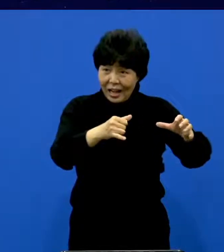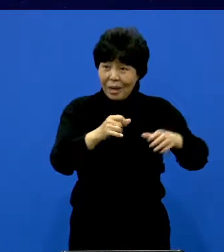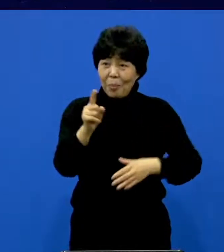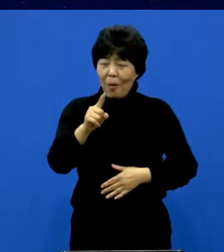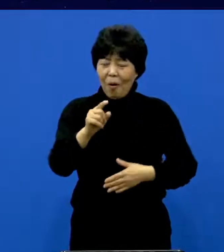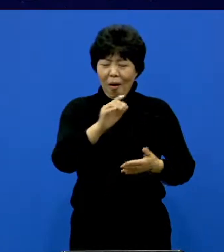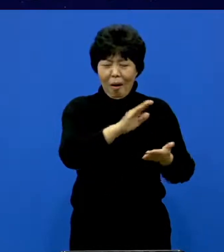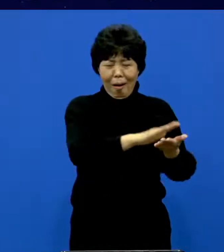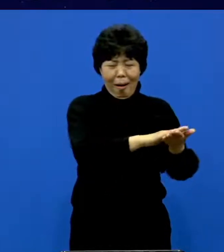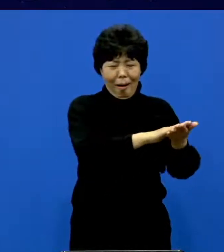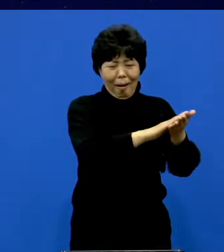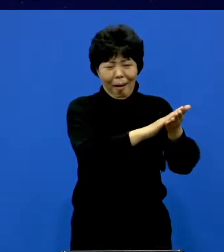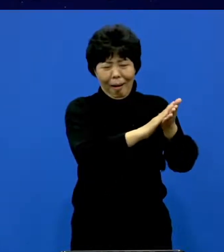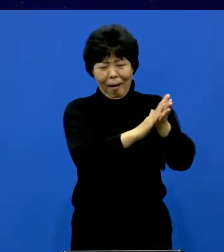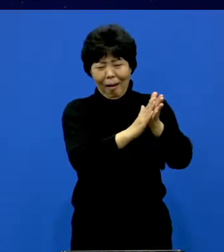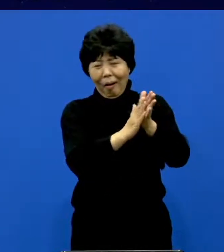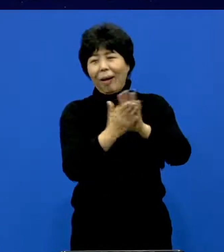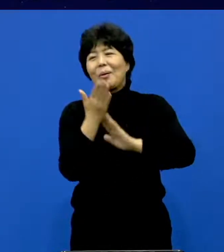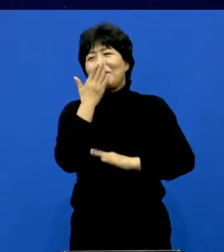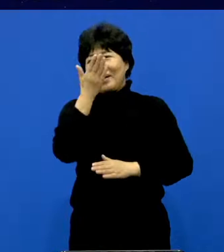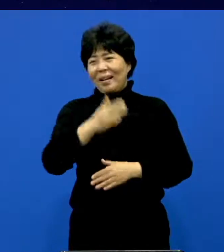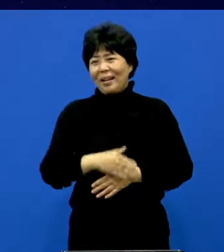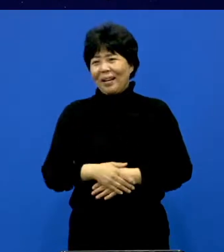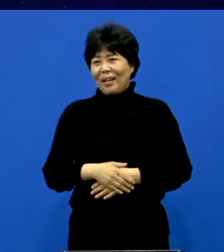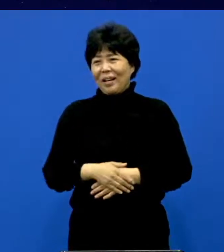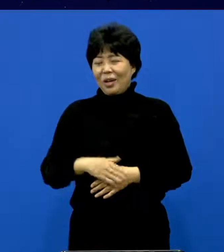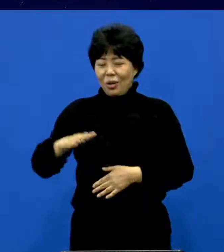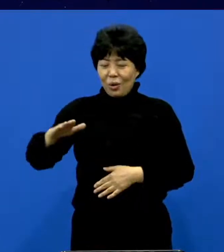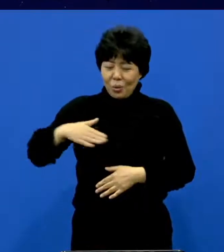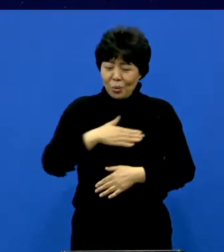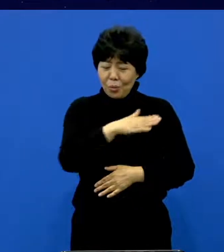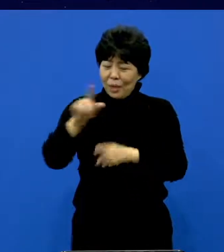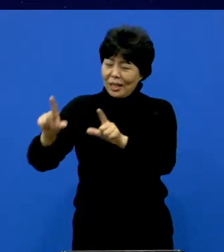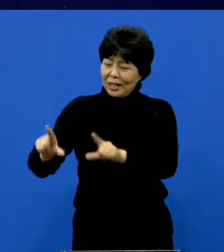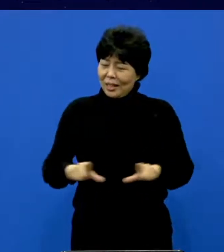변화가 일어나게 될 줄로 믿습니다. 아니, 우리의 삶이 복이 될 것입니다.